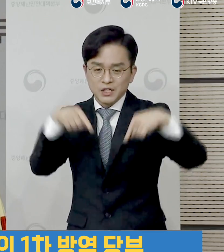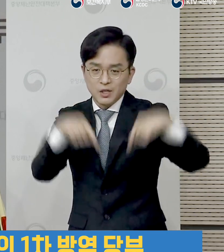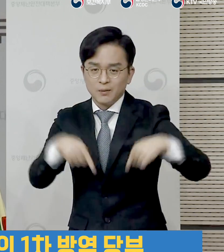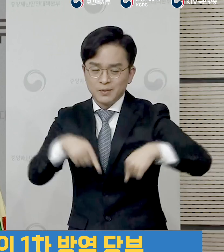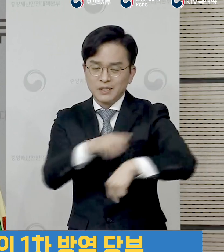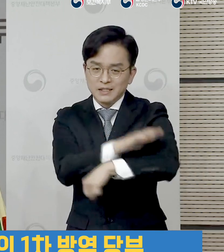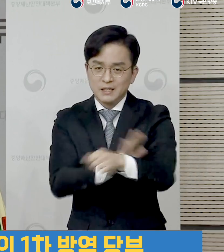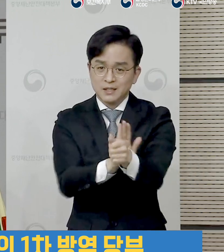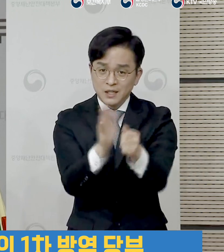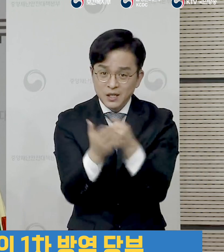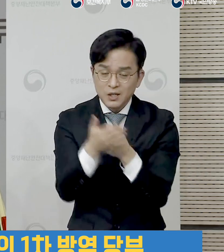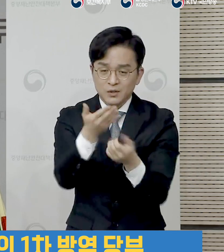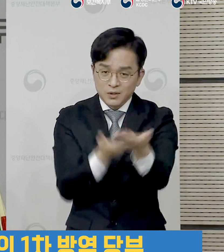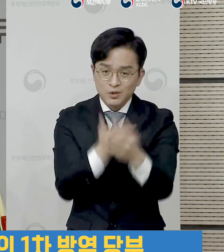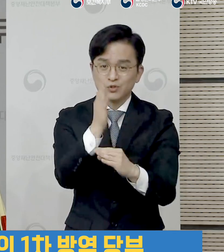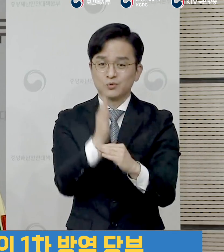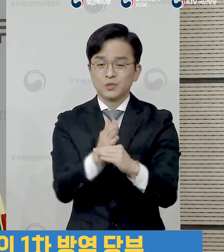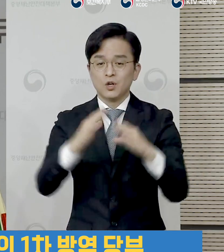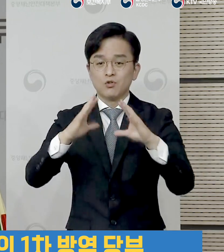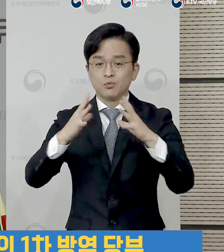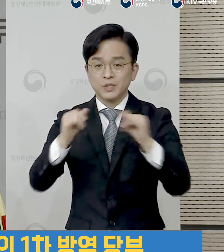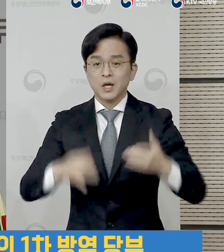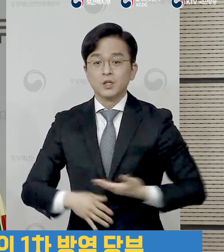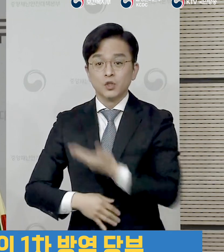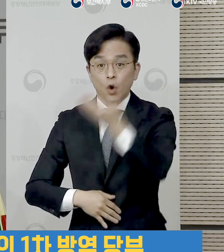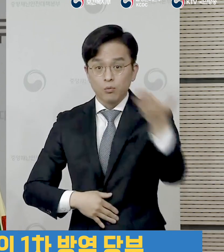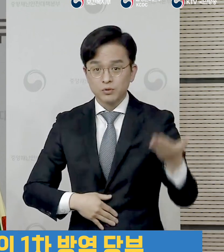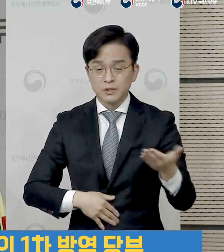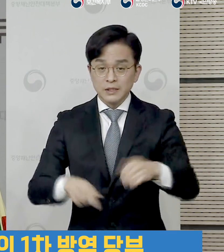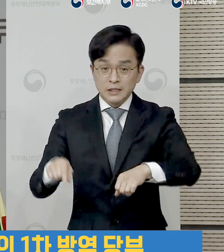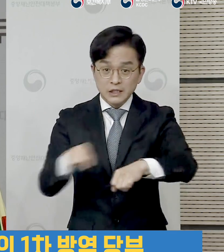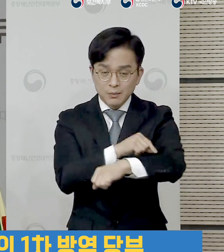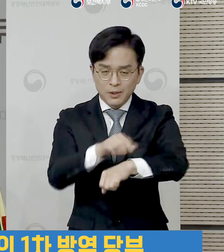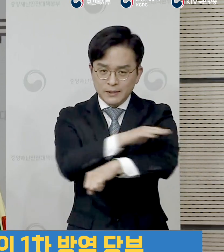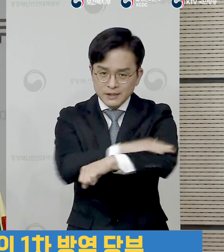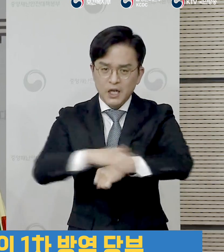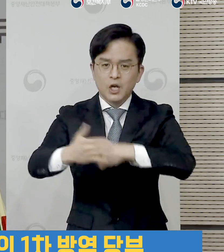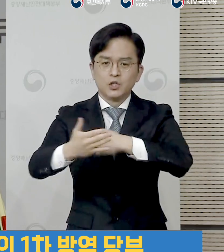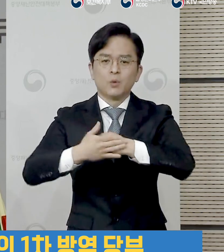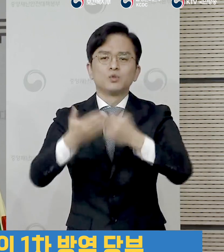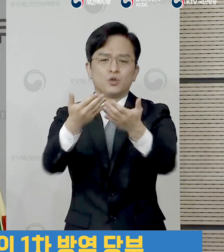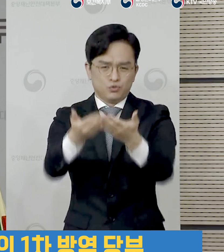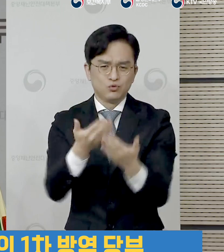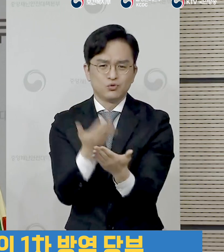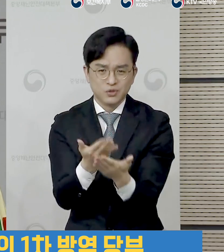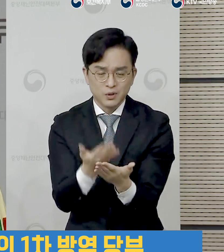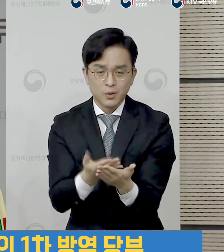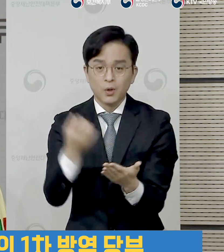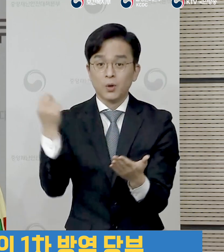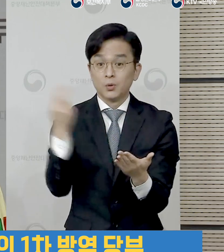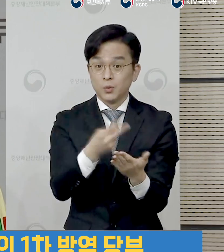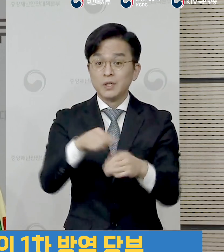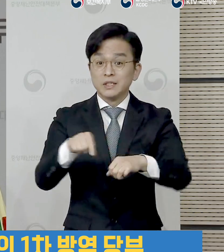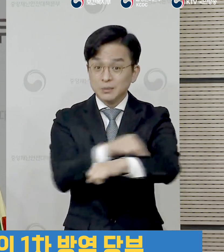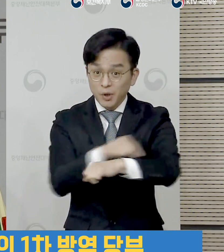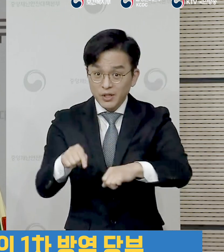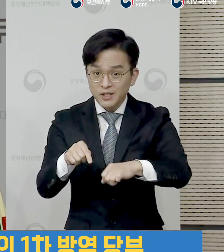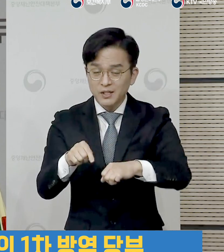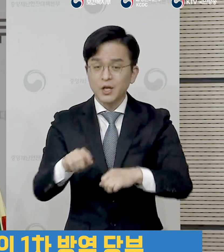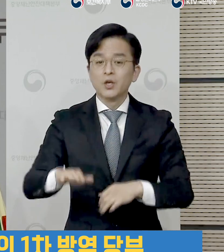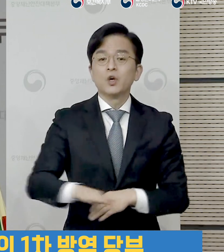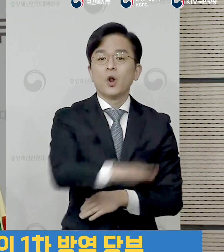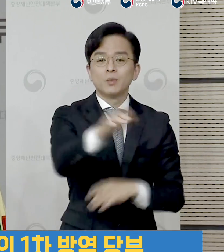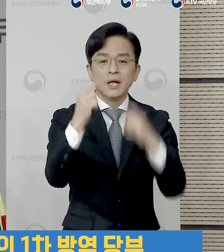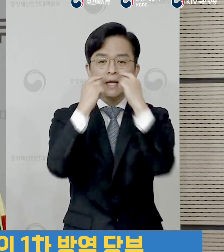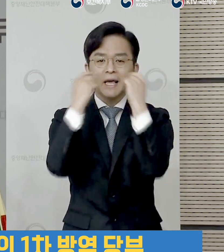성공적 차단을 위하여 국민 여러분들의 협력과 참여를 부탁드리며 특히 국민 여러분들께서는 우선